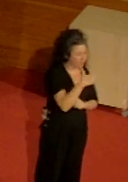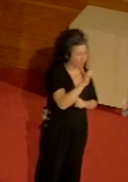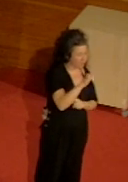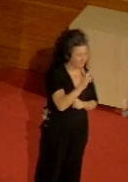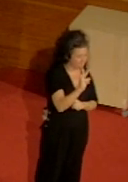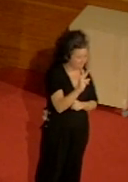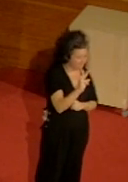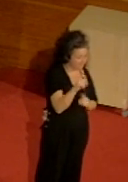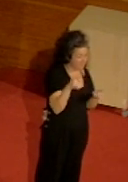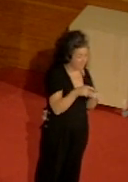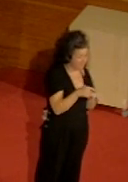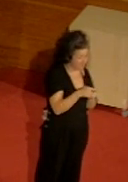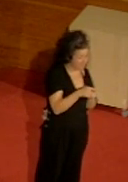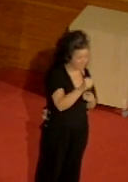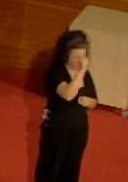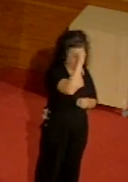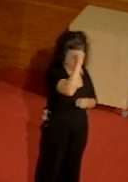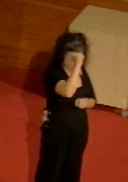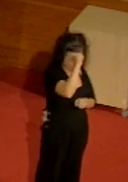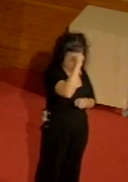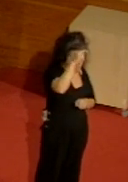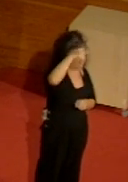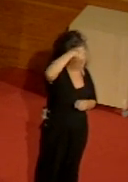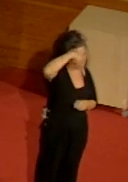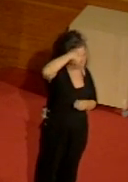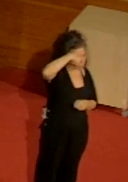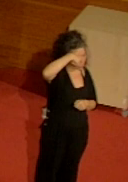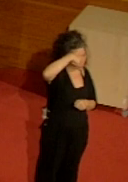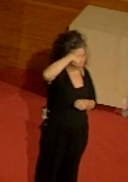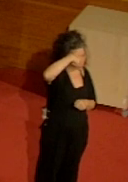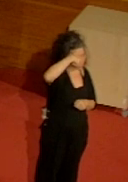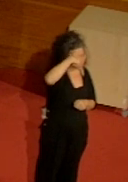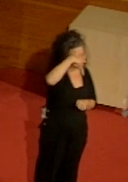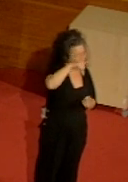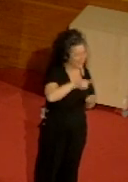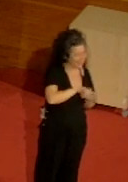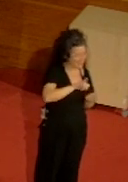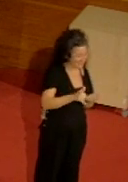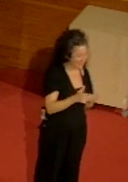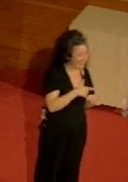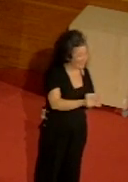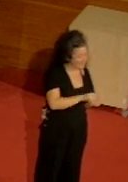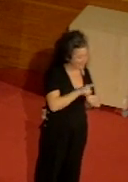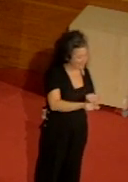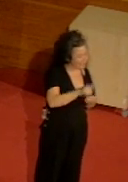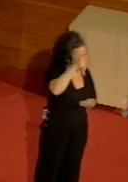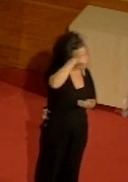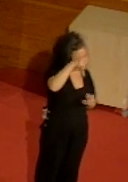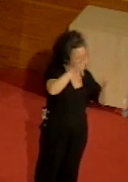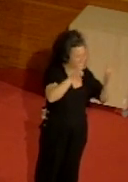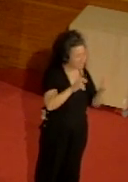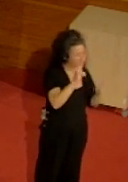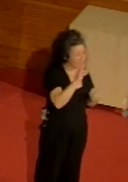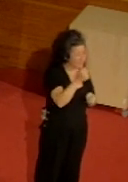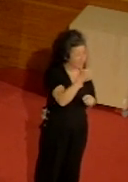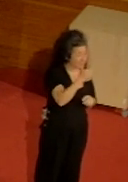2012. Se doctoró en lengua y literatura por la Universitat Autónoma de Barcelona con una tesis sobre Rabindranath